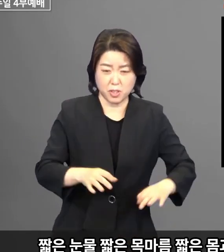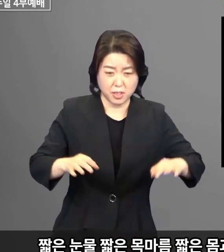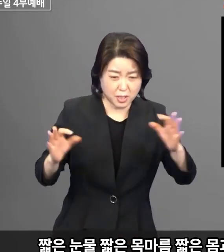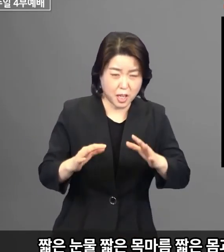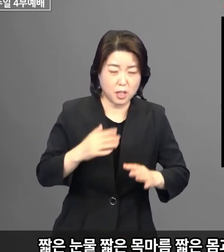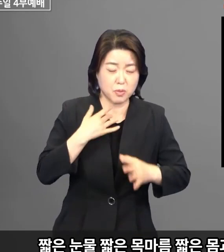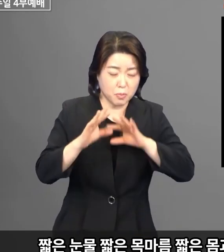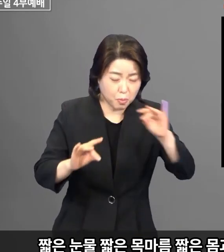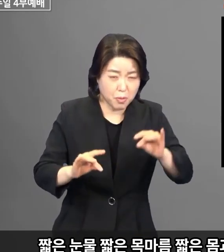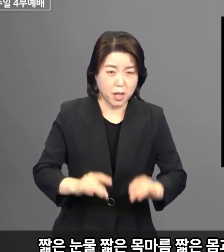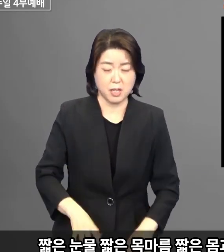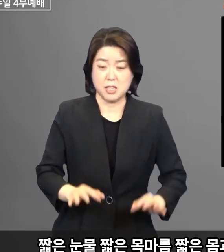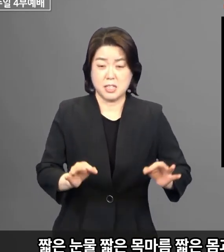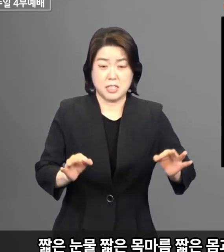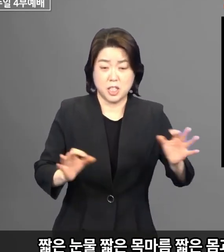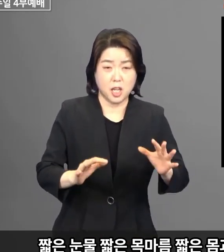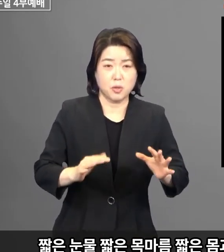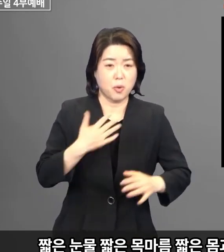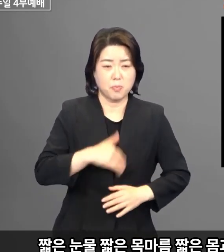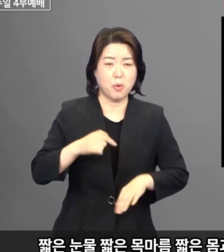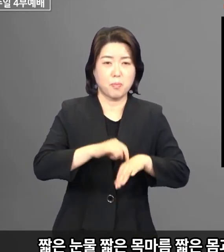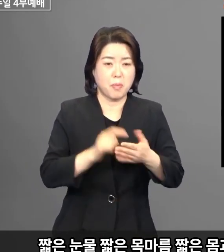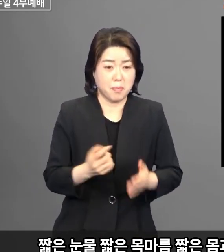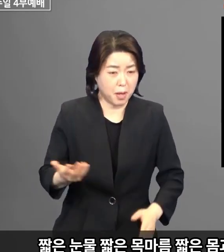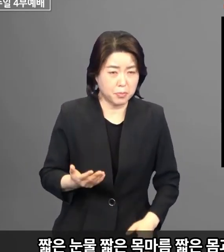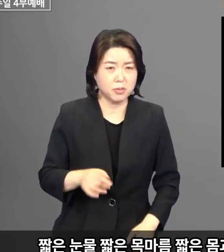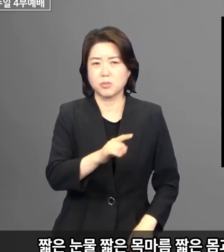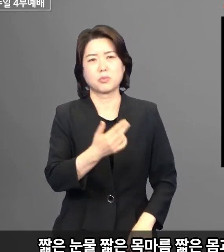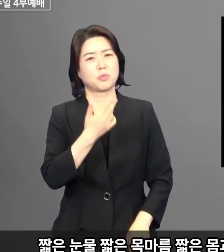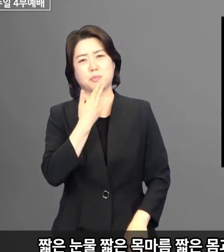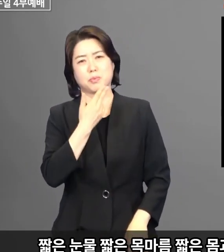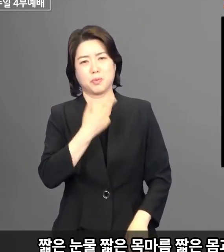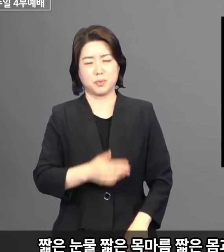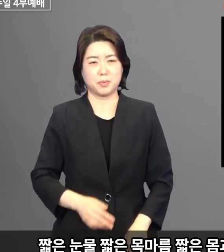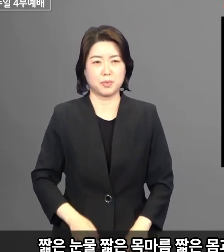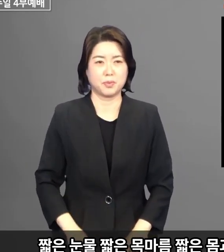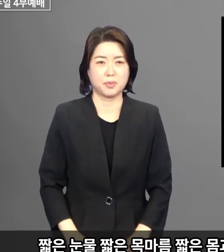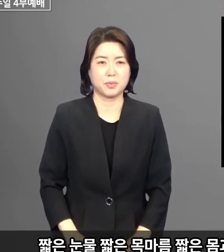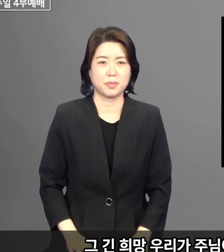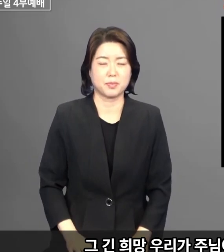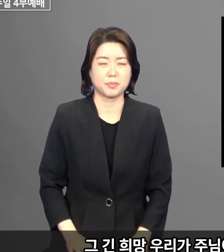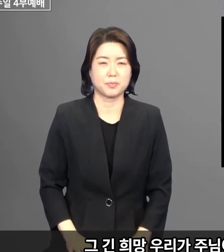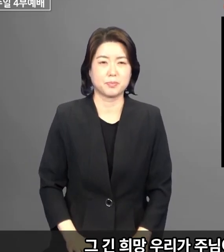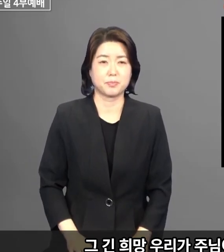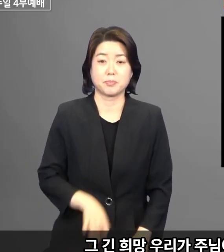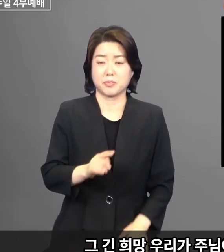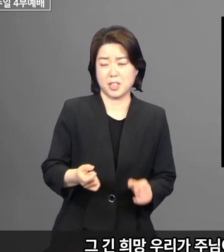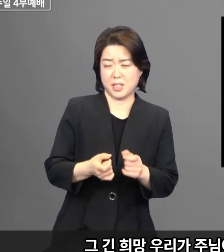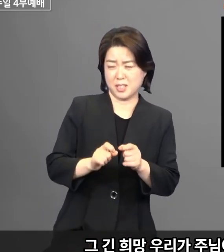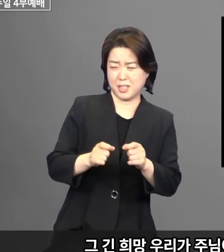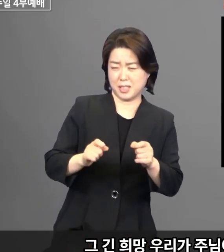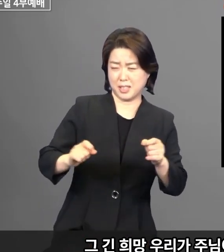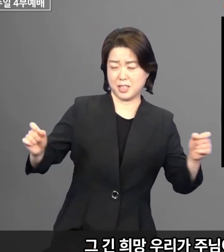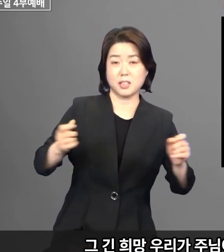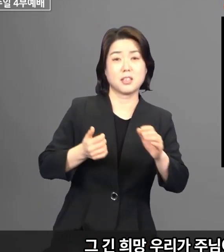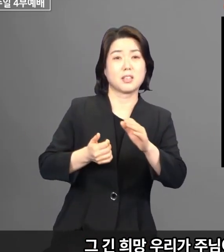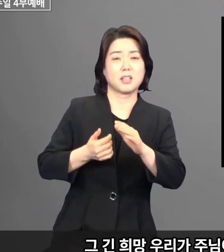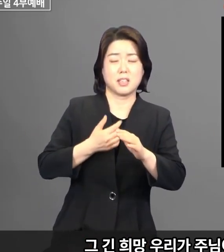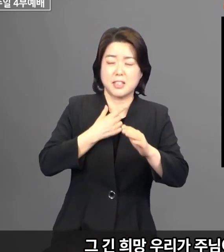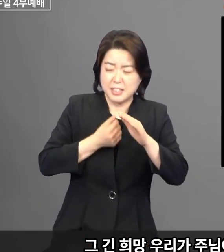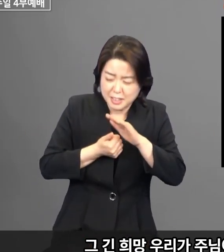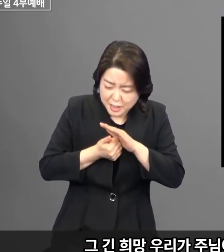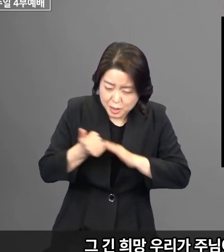짧은 목마름, 짧은 몸과 마음의 아픔, 그런 건 없습니다. 그 긴 희망,